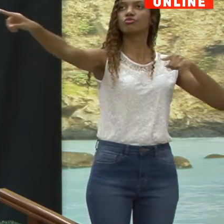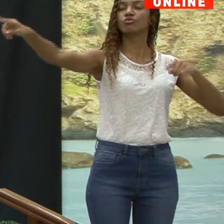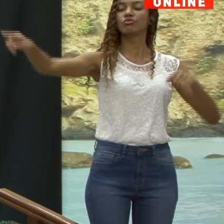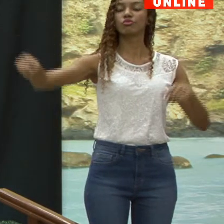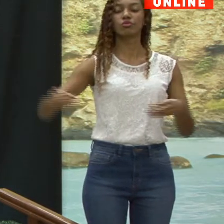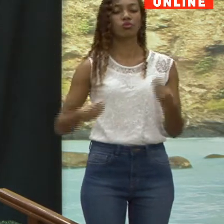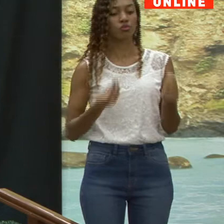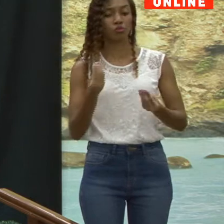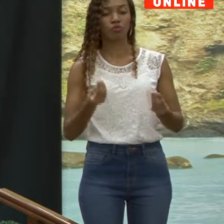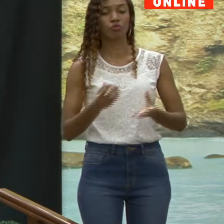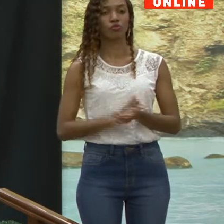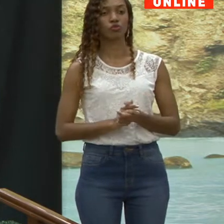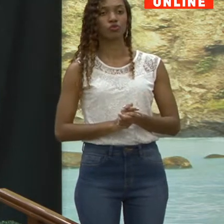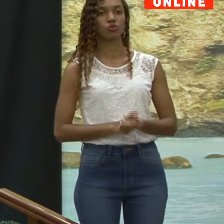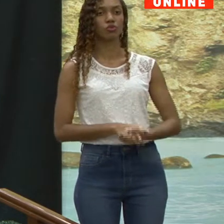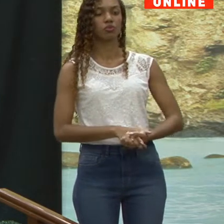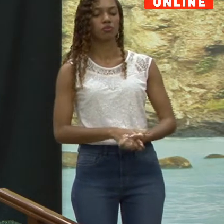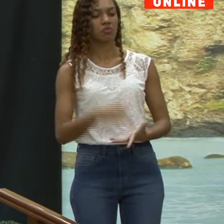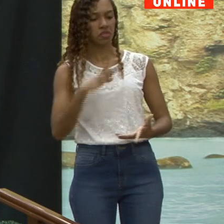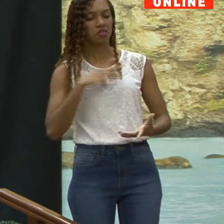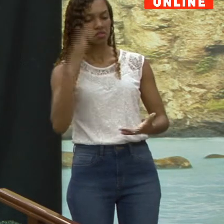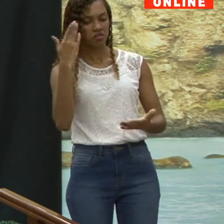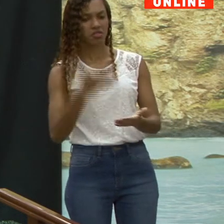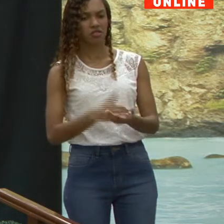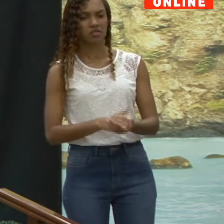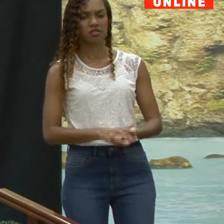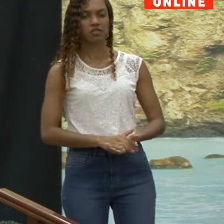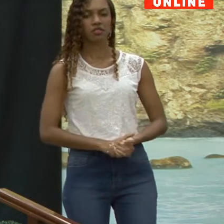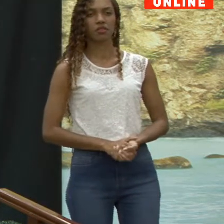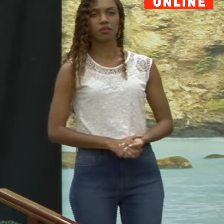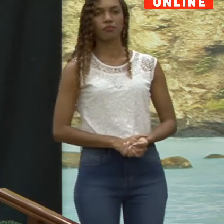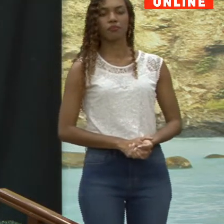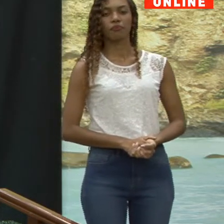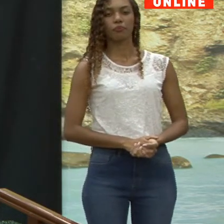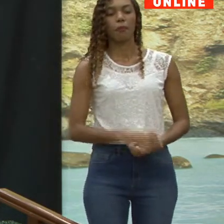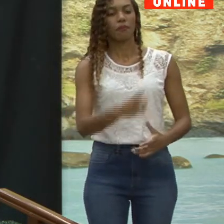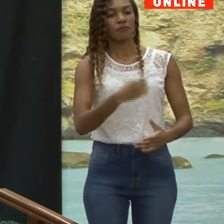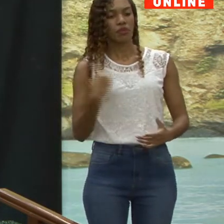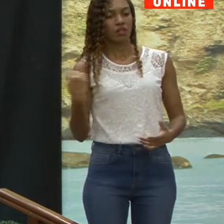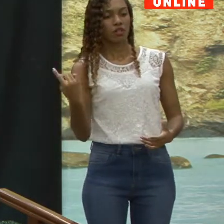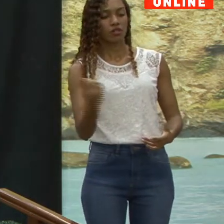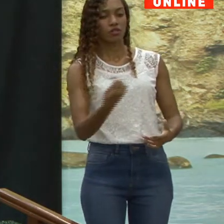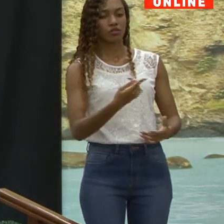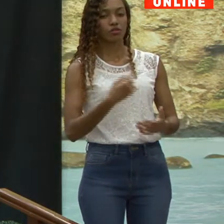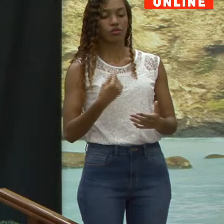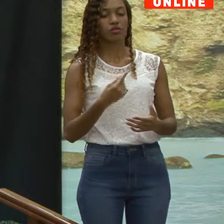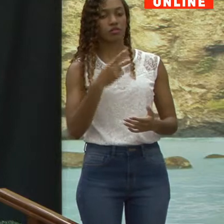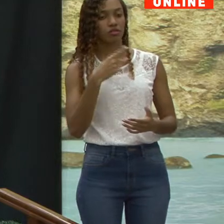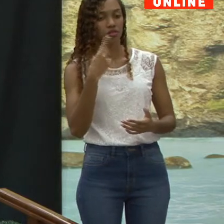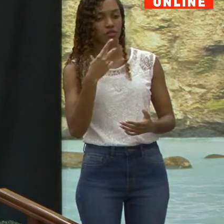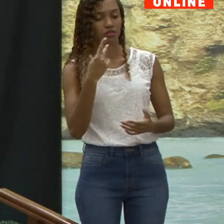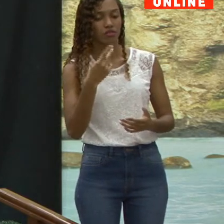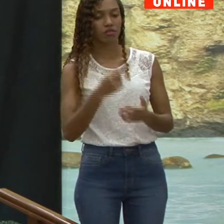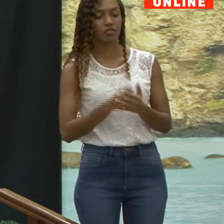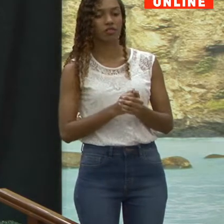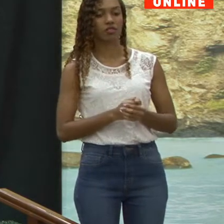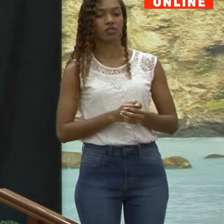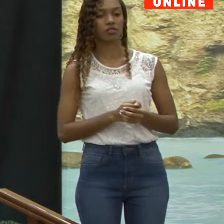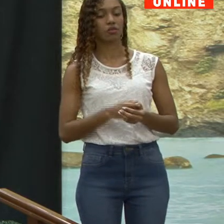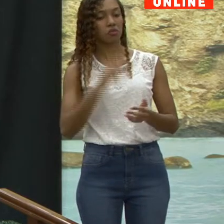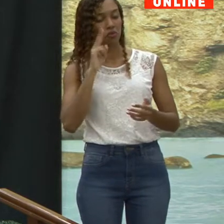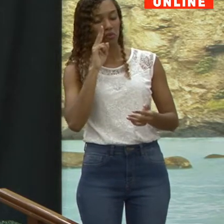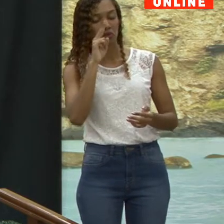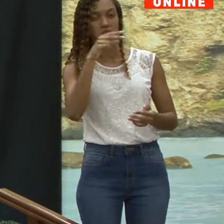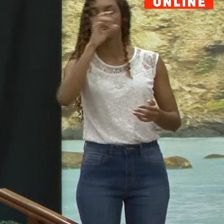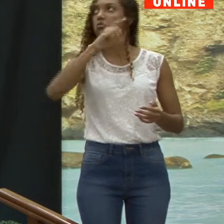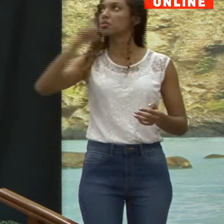menos ser um dedinho de Elias. As nossas atitudes falam muito forte para